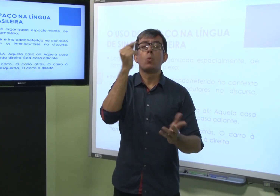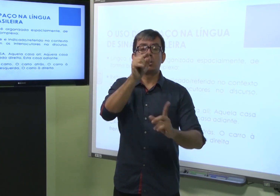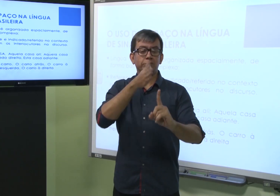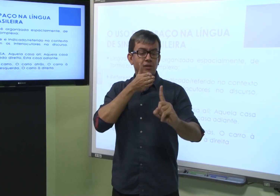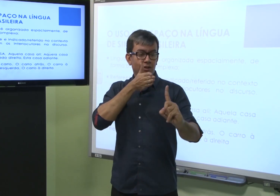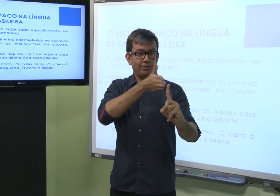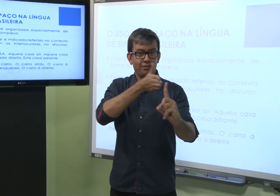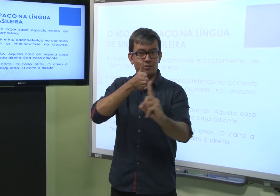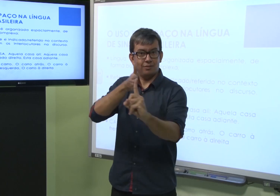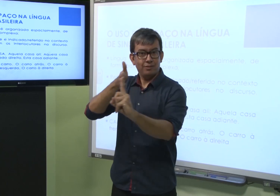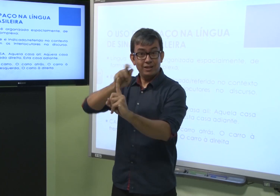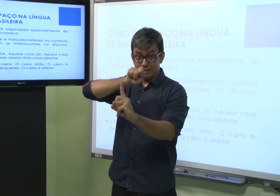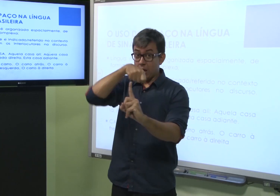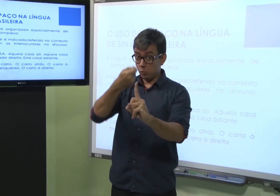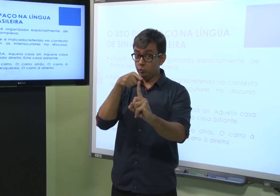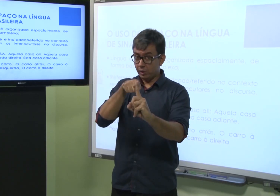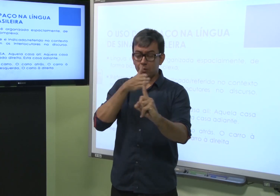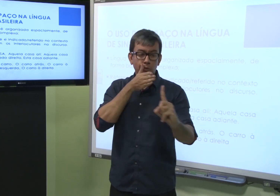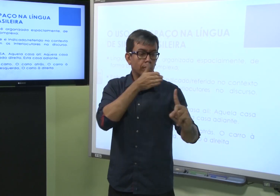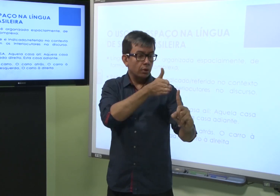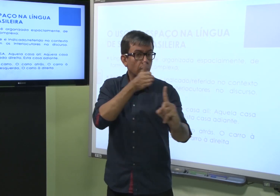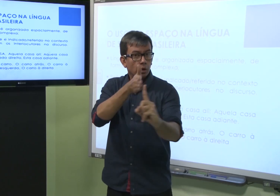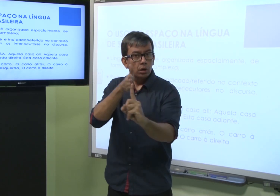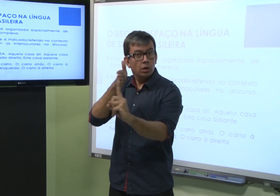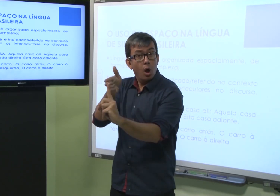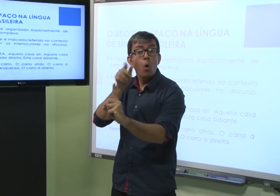Esse é o sinal de referente.